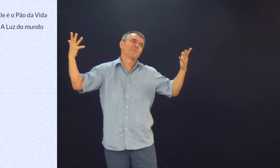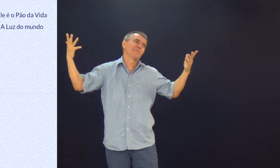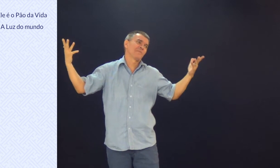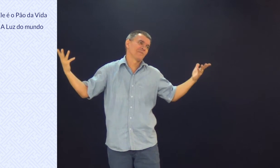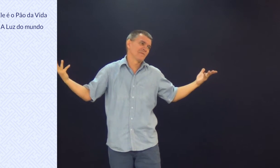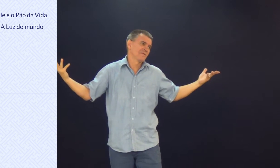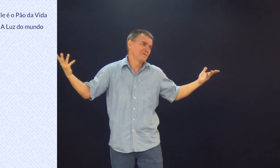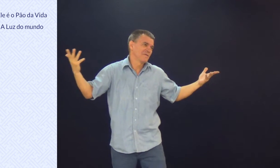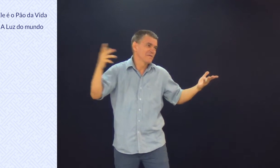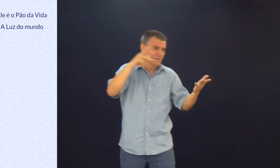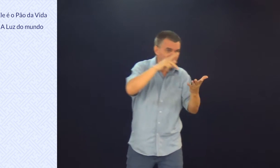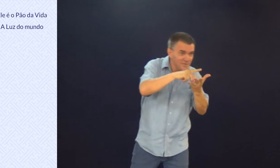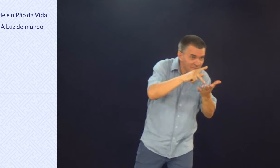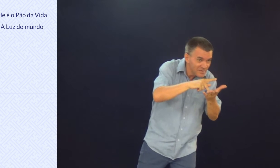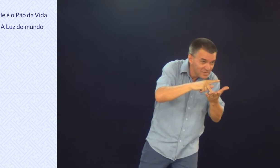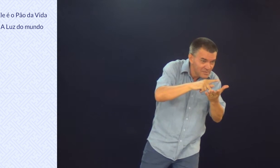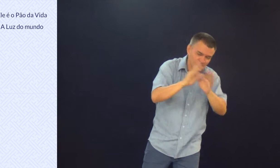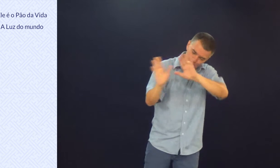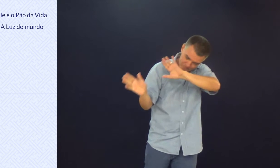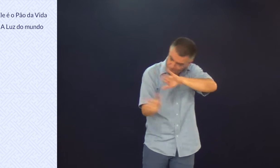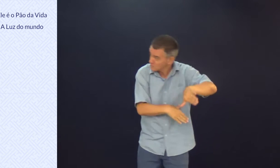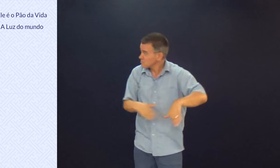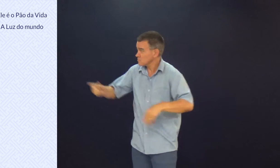tinha pecado gente na verdade